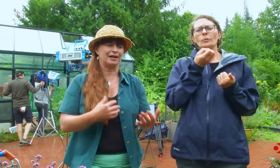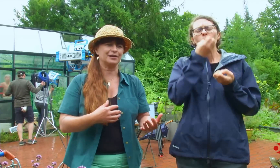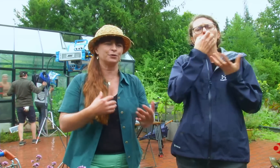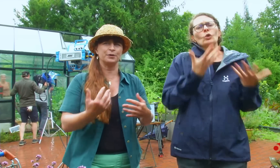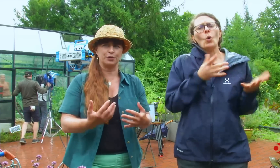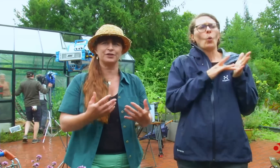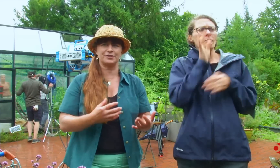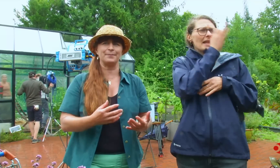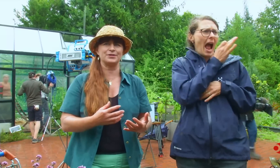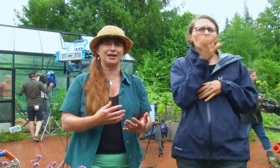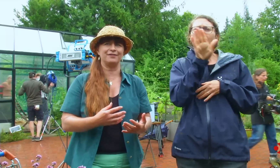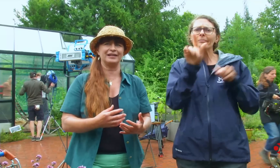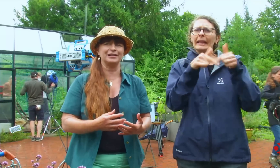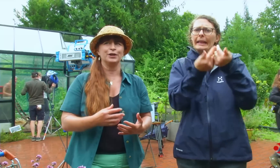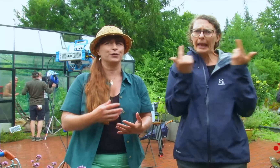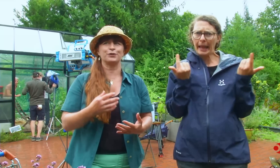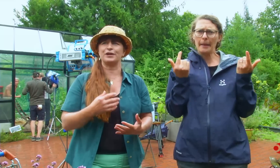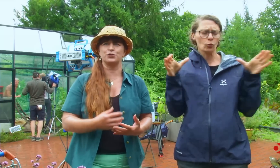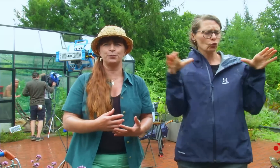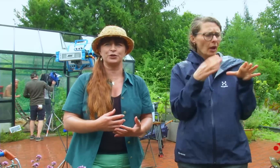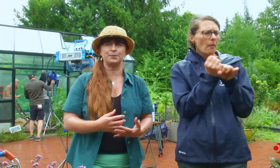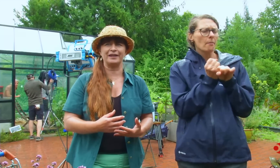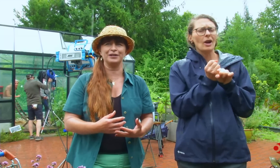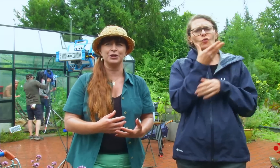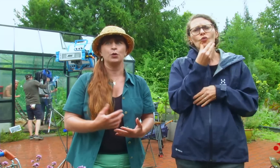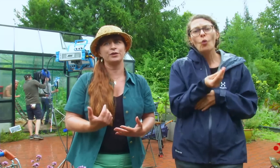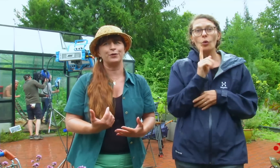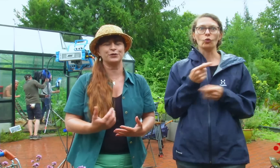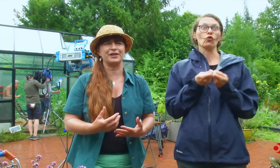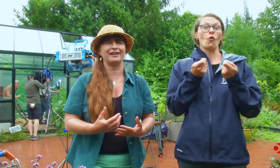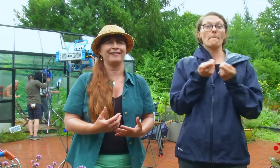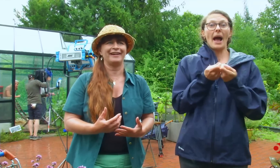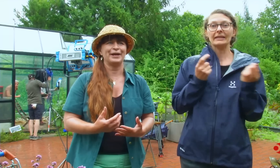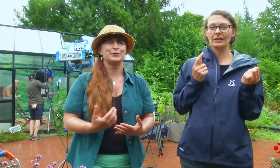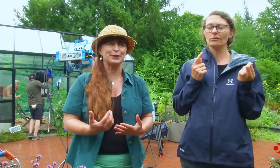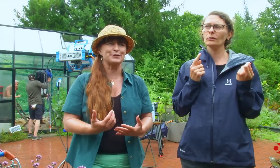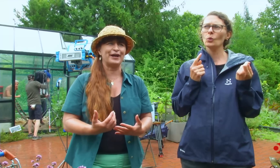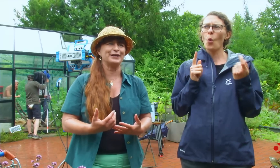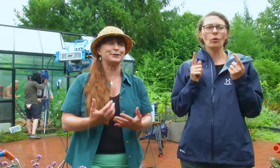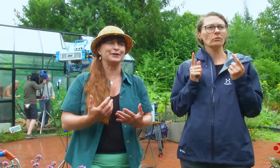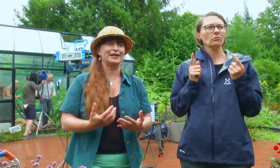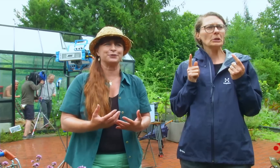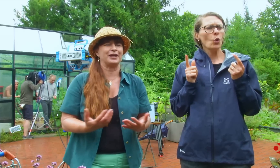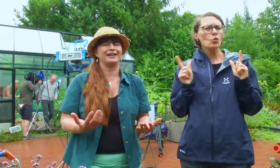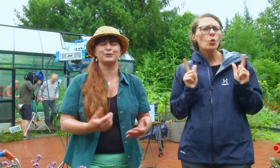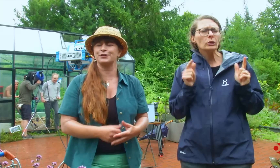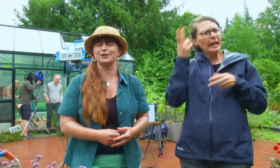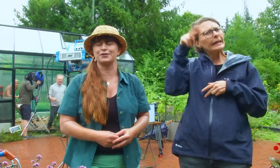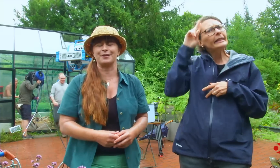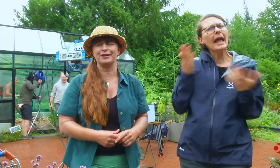Anke und mit euch zusammenzuarbeiten. Und ich fand es super spannend und auch sehr kurzweilig und nett und eigentlich soll solche